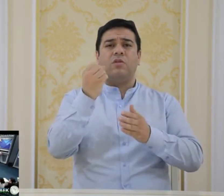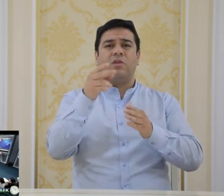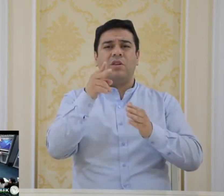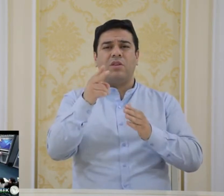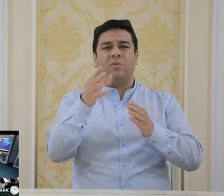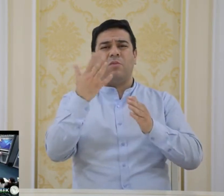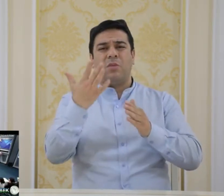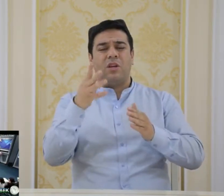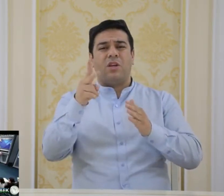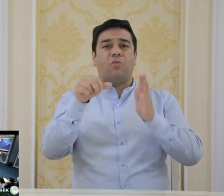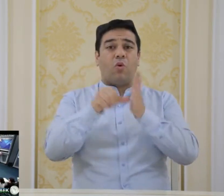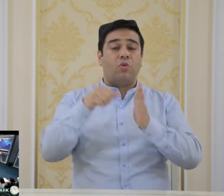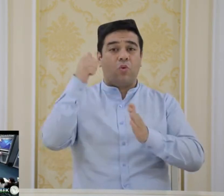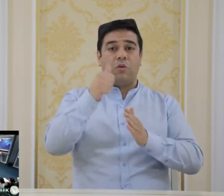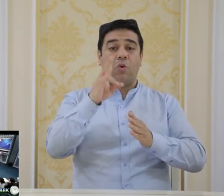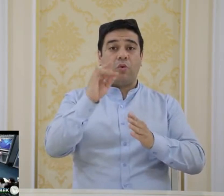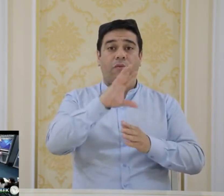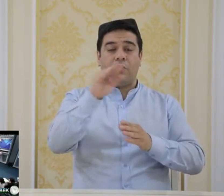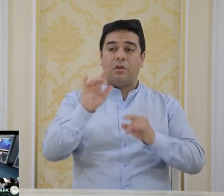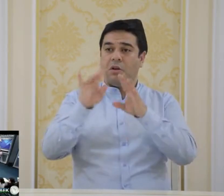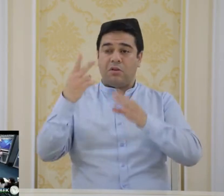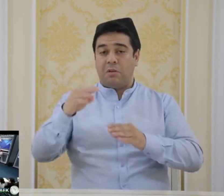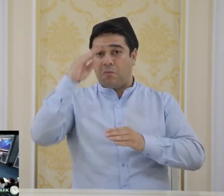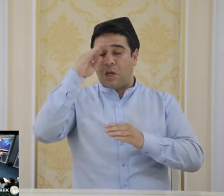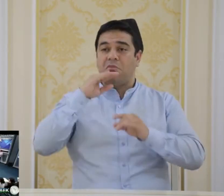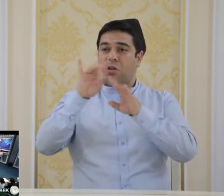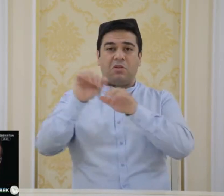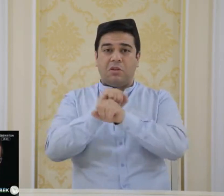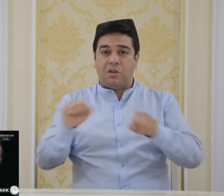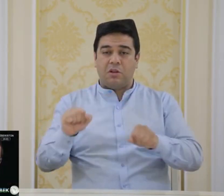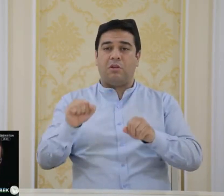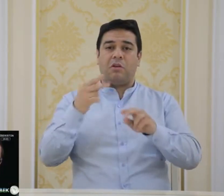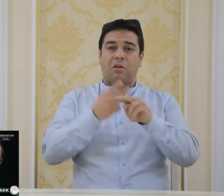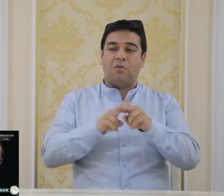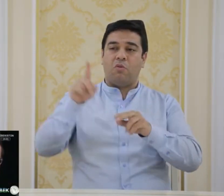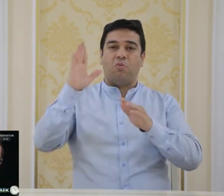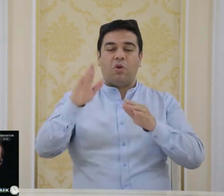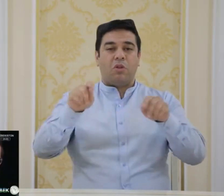yil. Faqat otangi jali yomon bilsa agar bizlarni